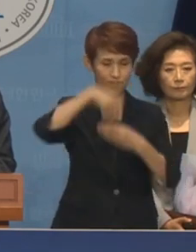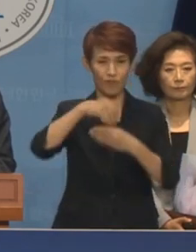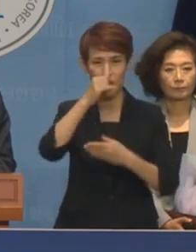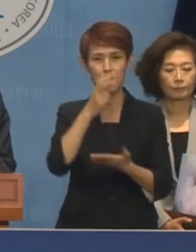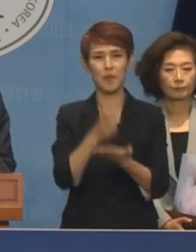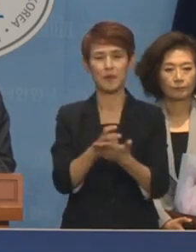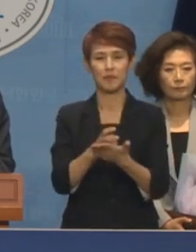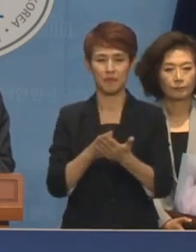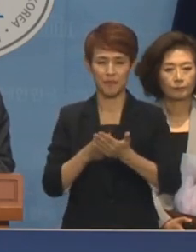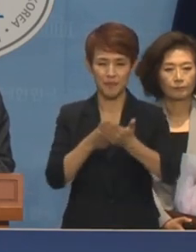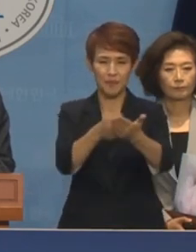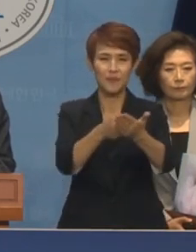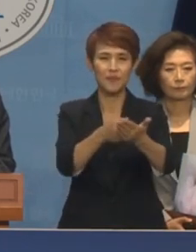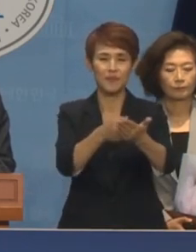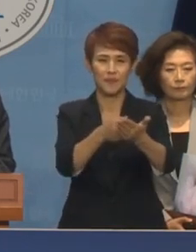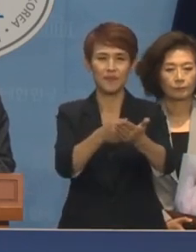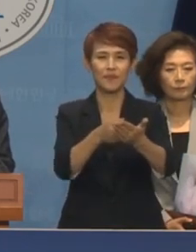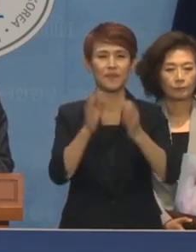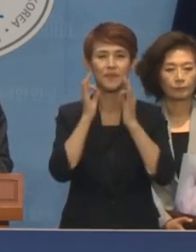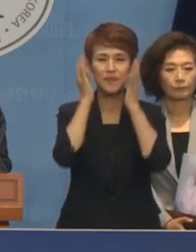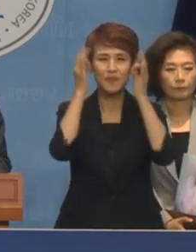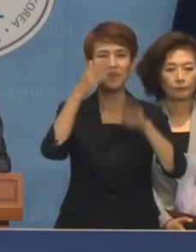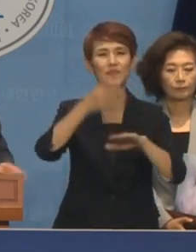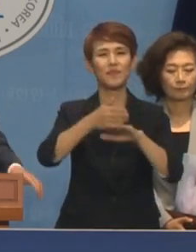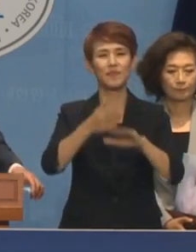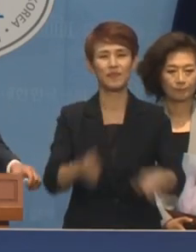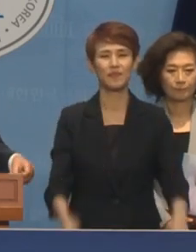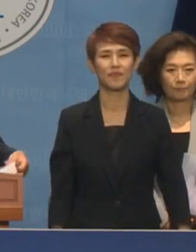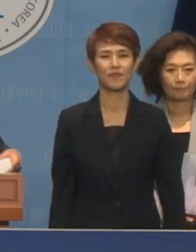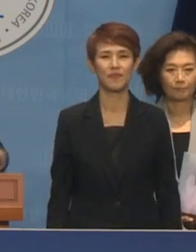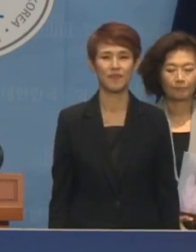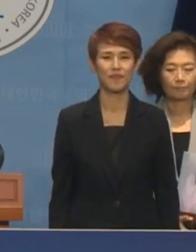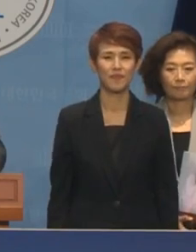법안으로 이어달리기를 계속하겠습니다. 고맙습니다.